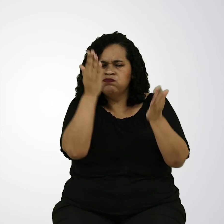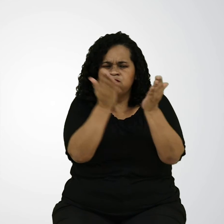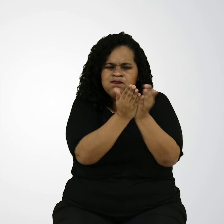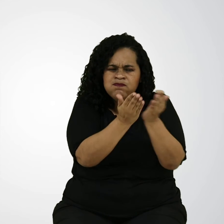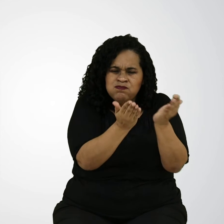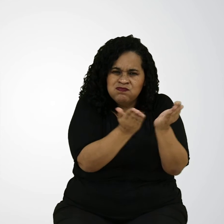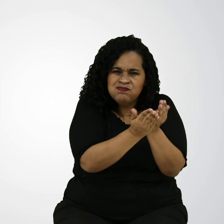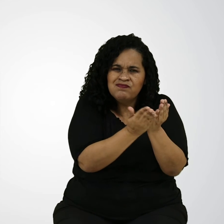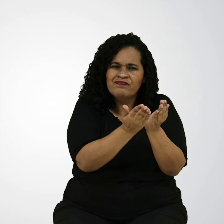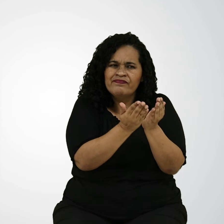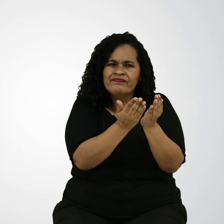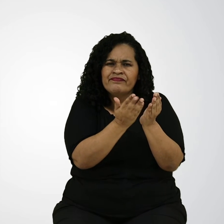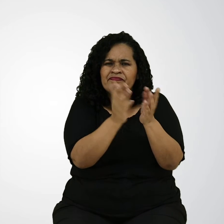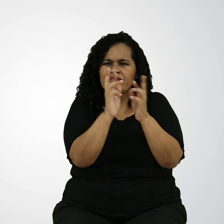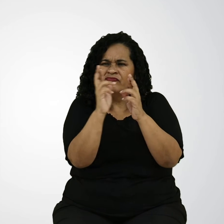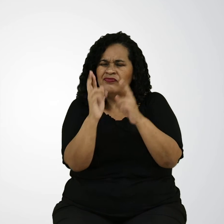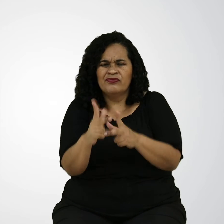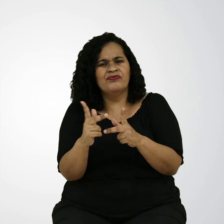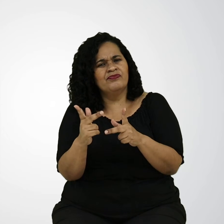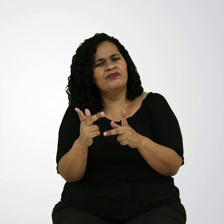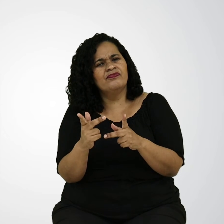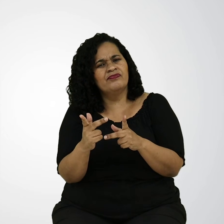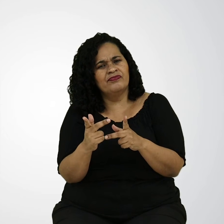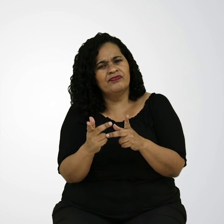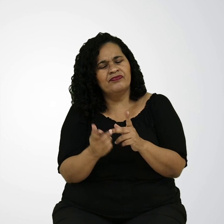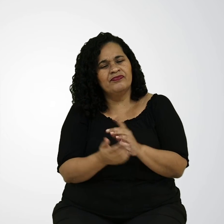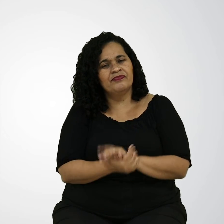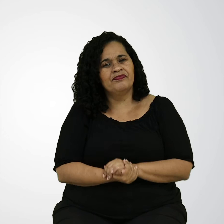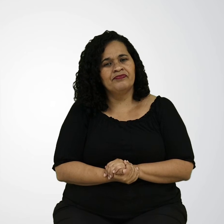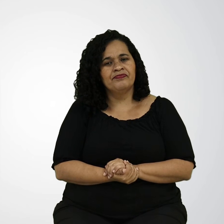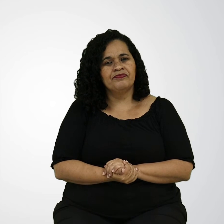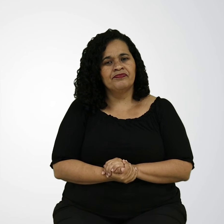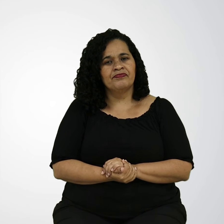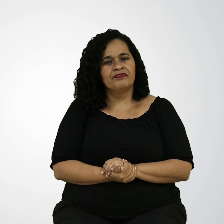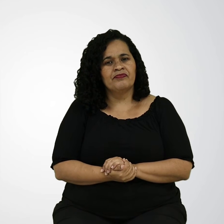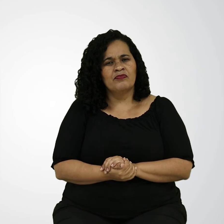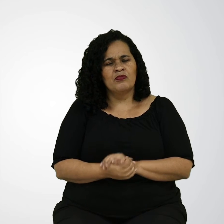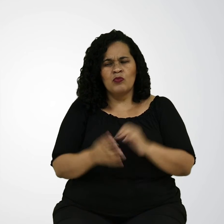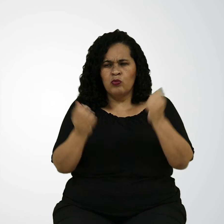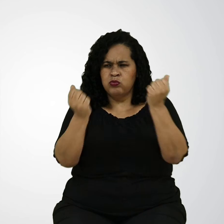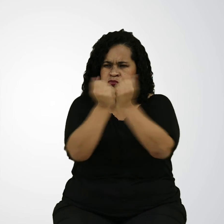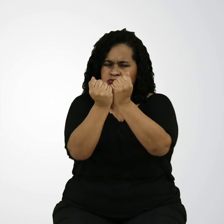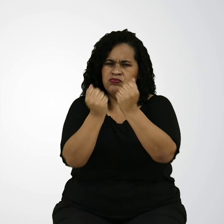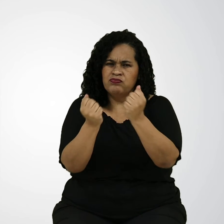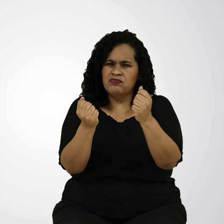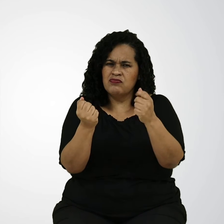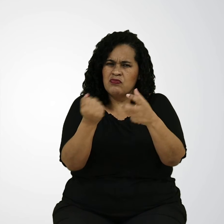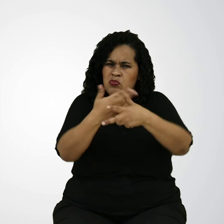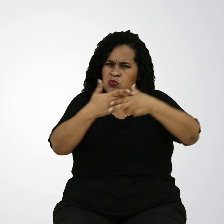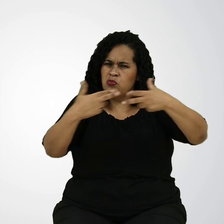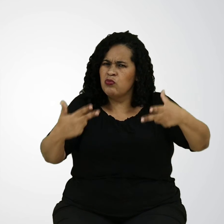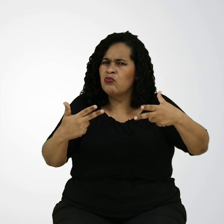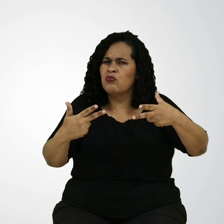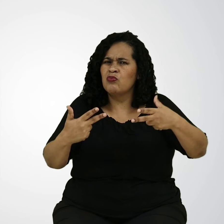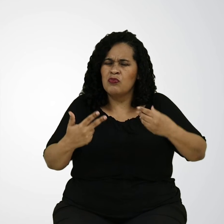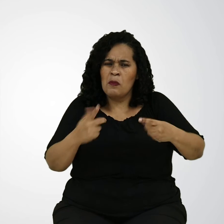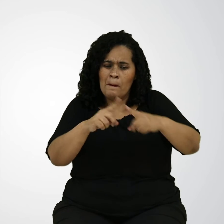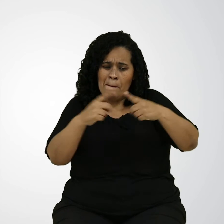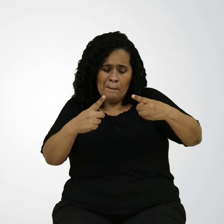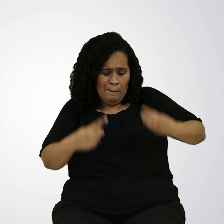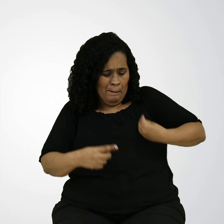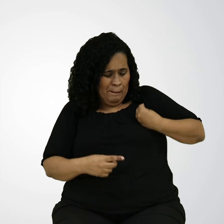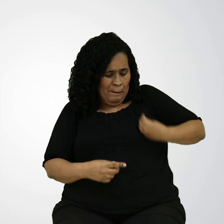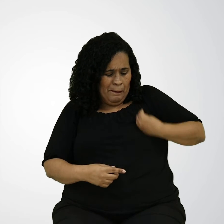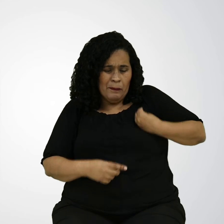da incoerência de alguns cristãos. De defenderem alguns princípios e não viverem esses princípios no dia a